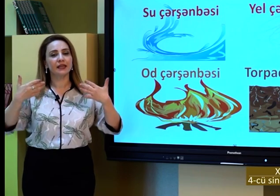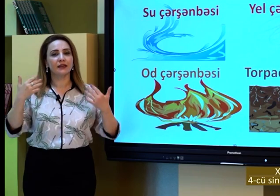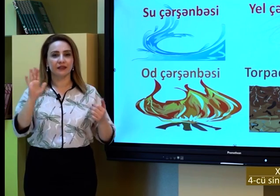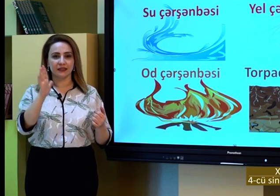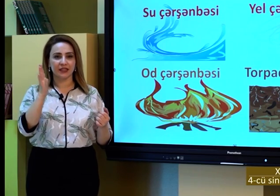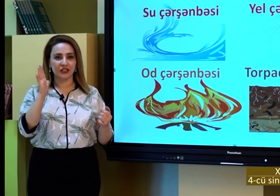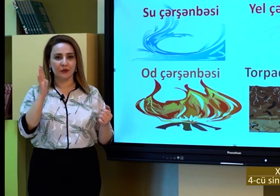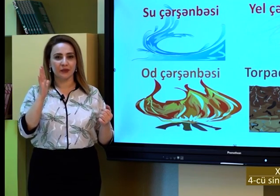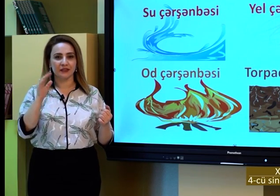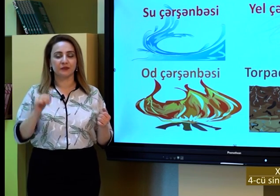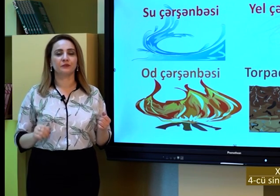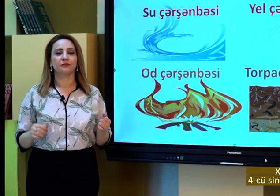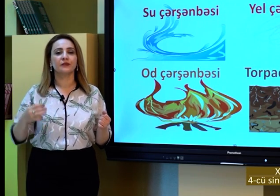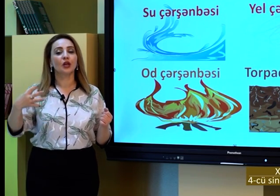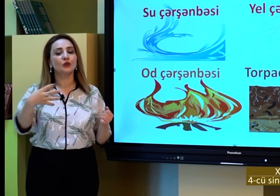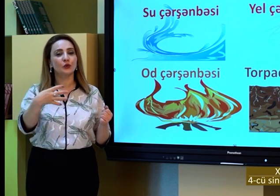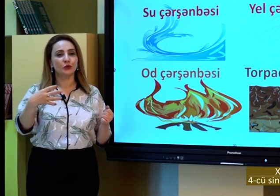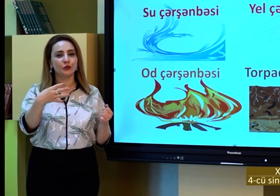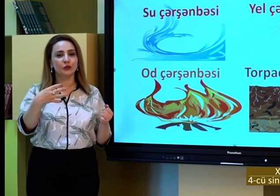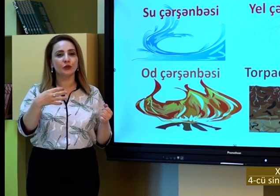Yel çərşənbəsi. Dördüncü,